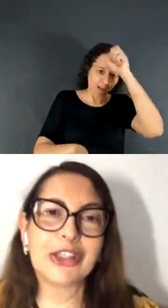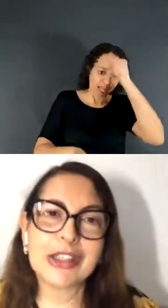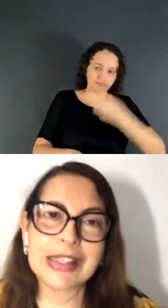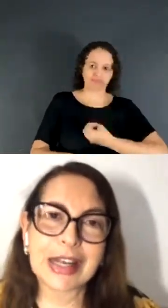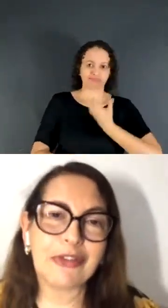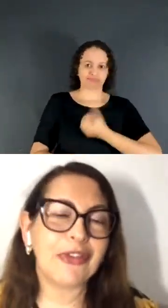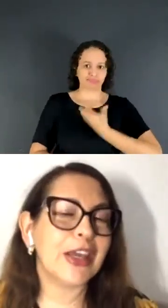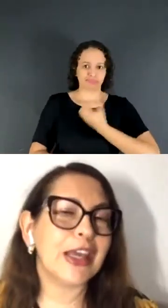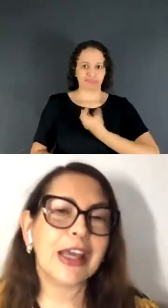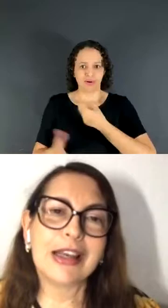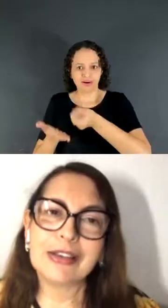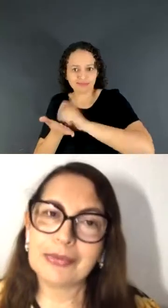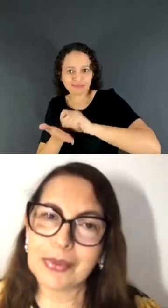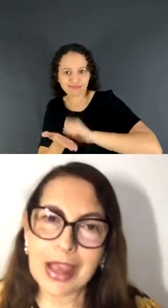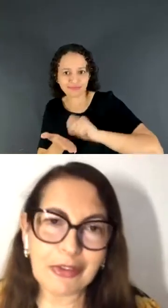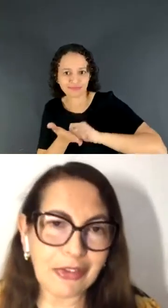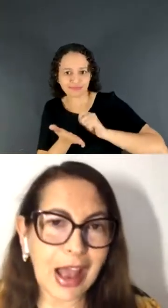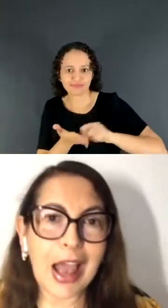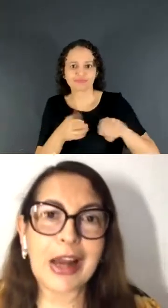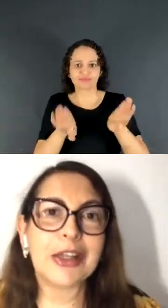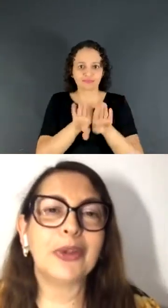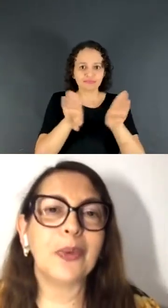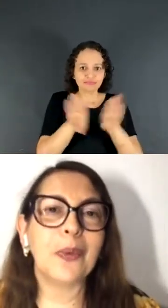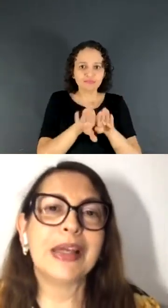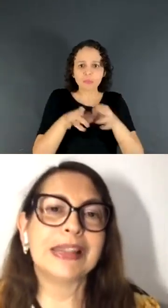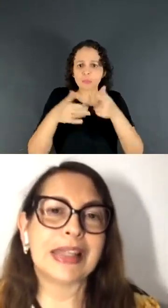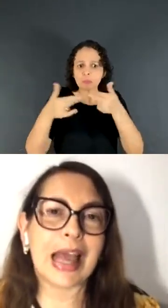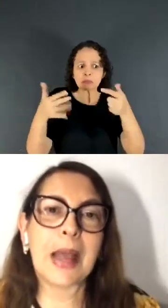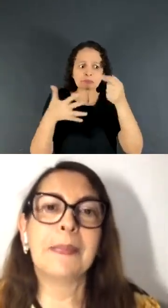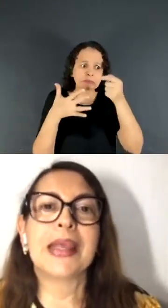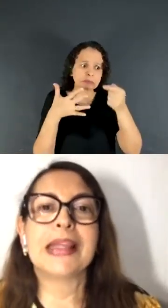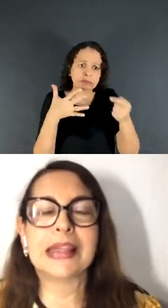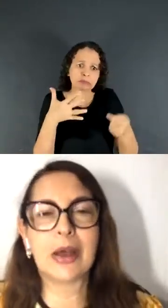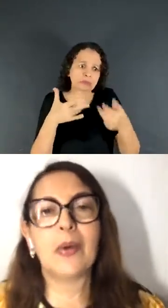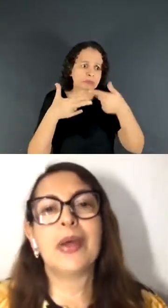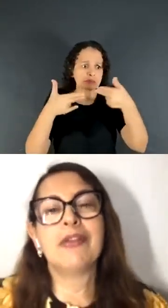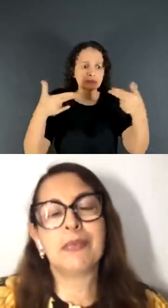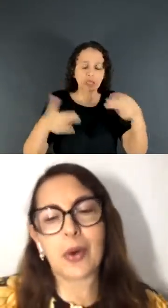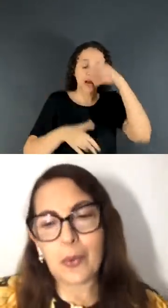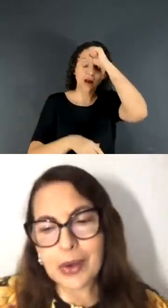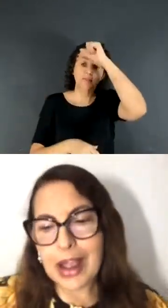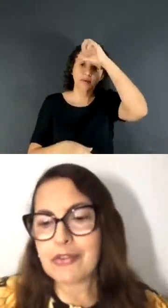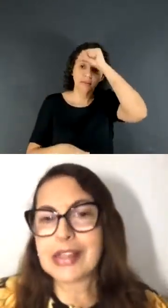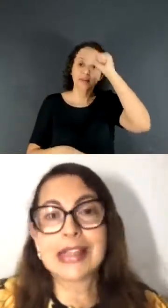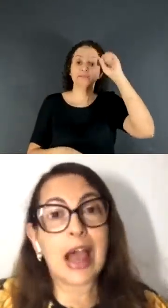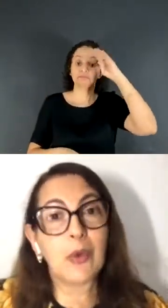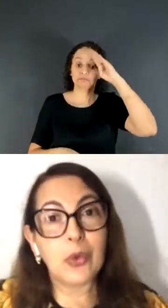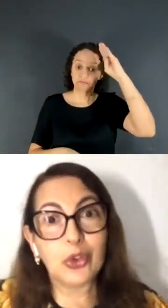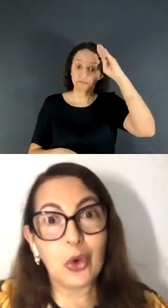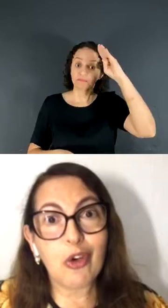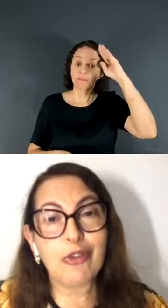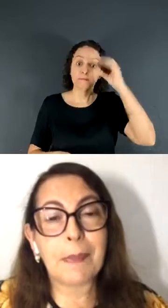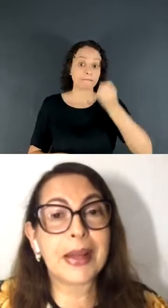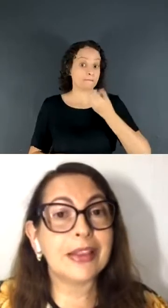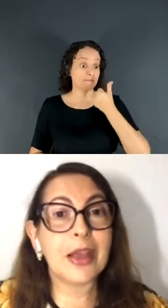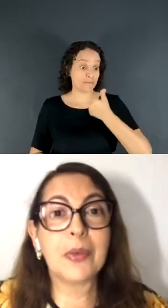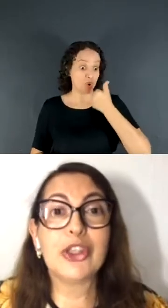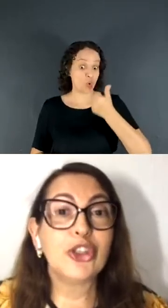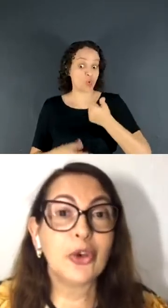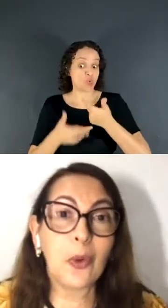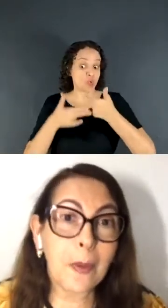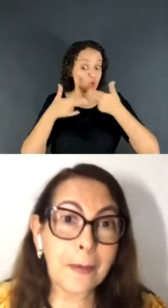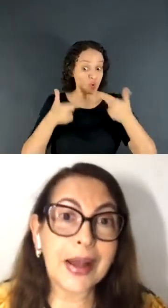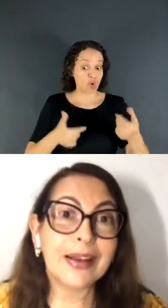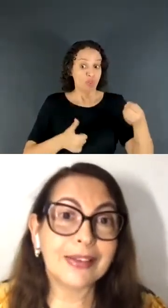né? O que a gente escrever, né? É válido, tá? Então, procurar fazer algo novo, aprender